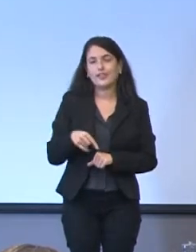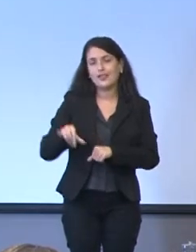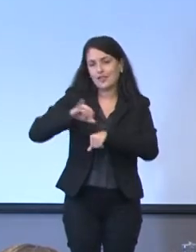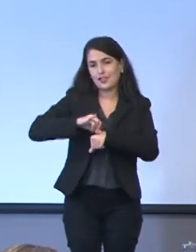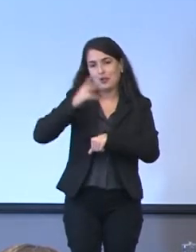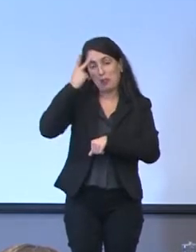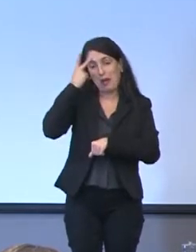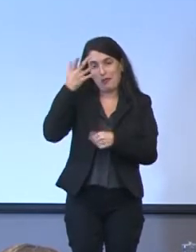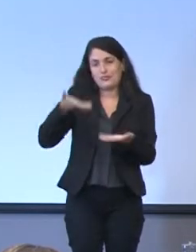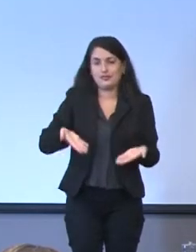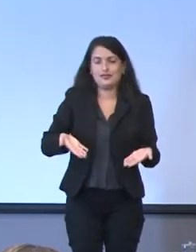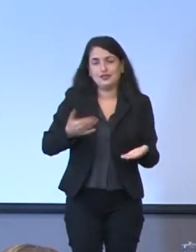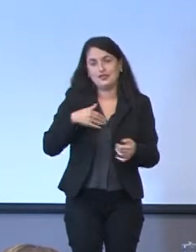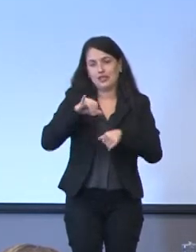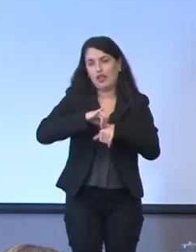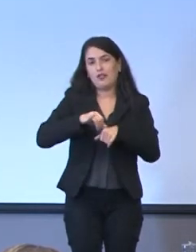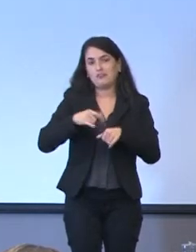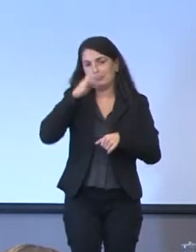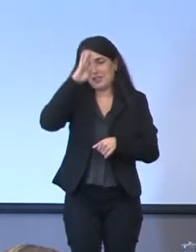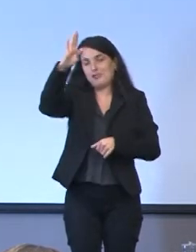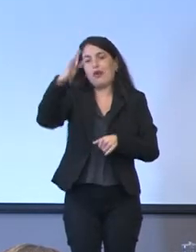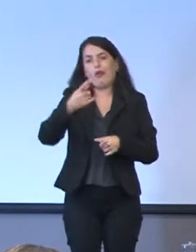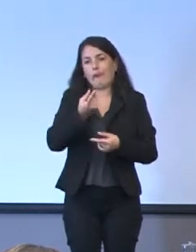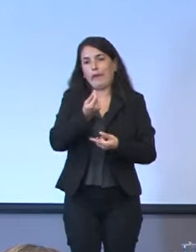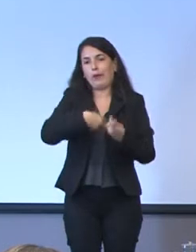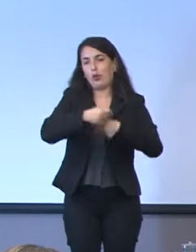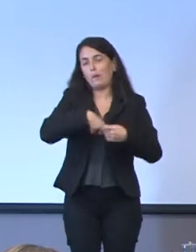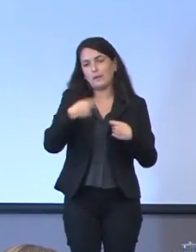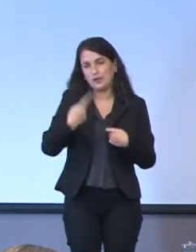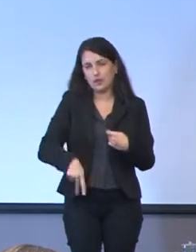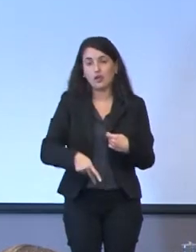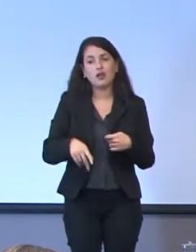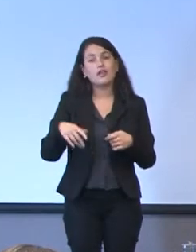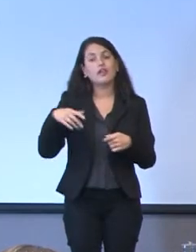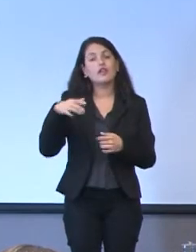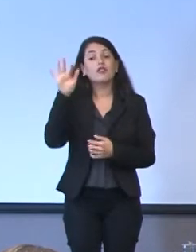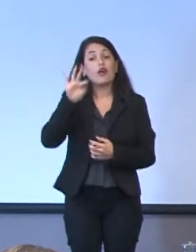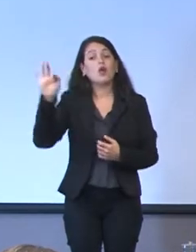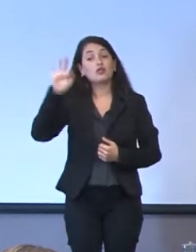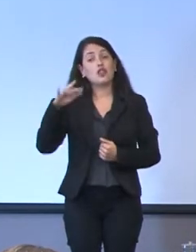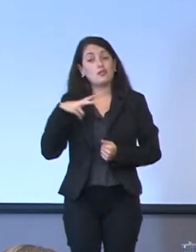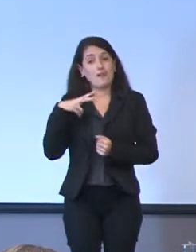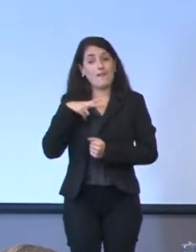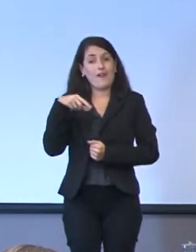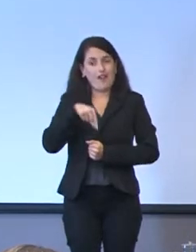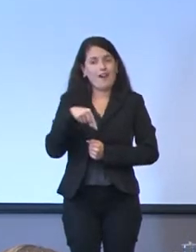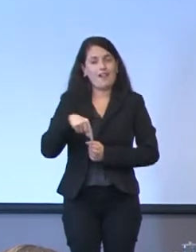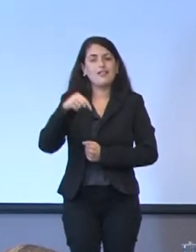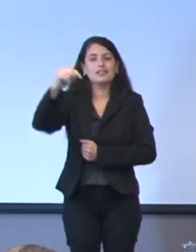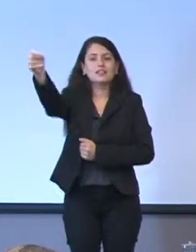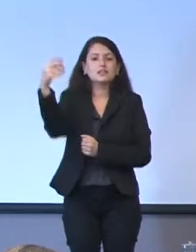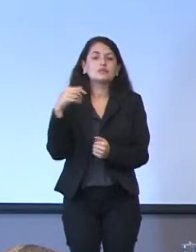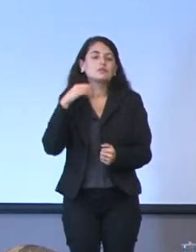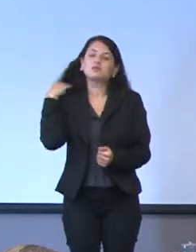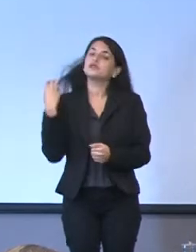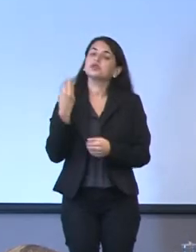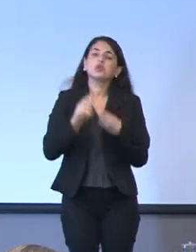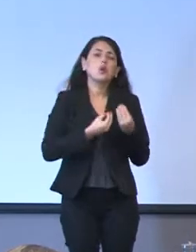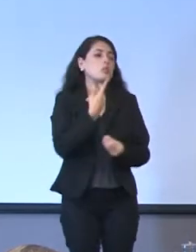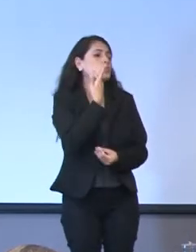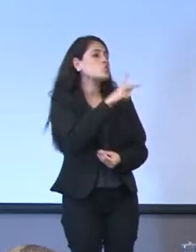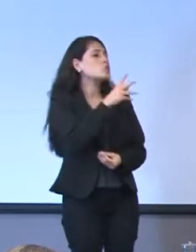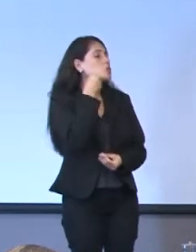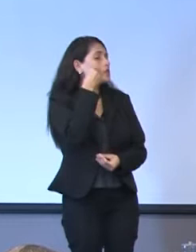que é São Paulo, né? E numa faculdade privada. Como é que foi a sua